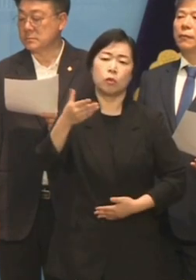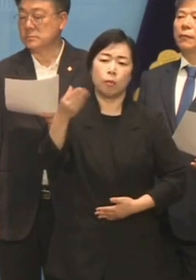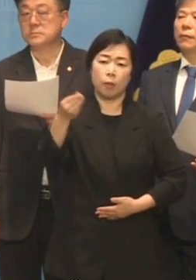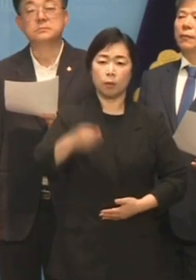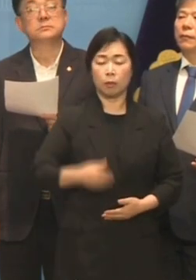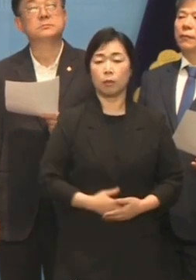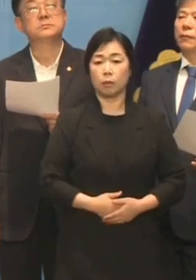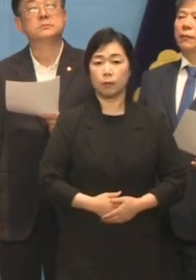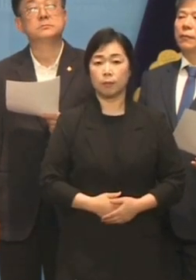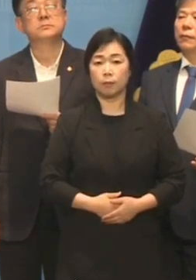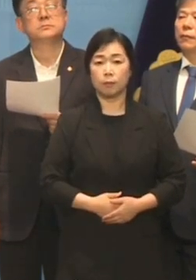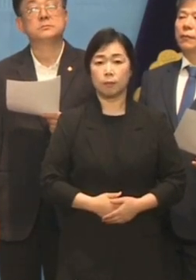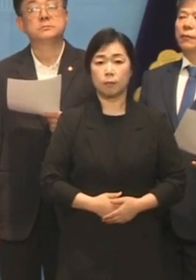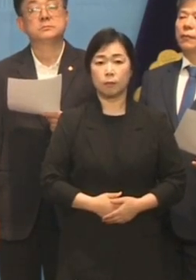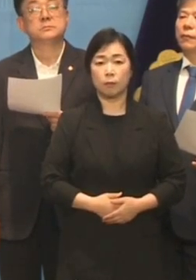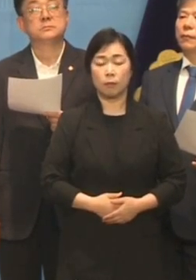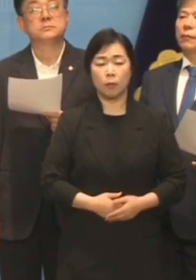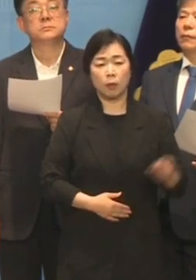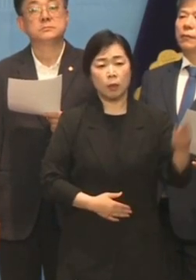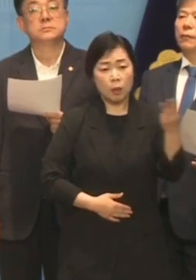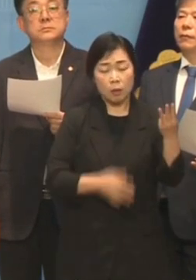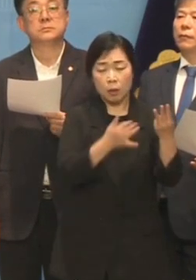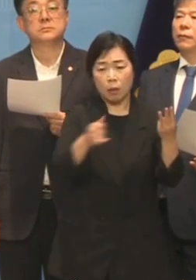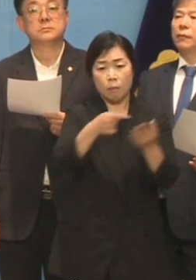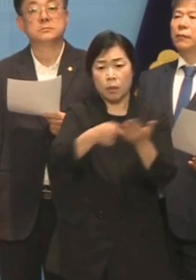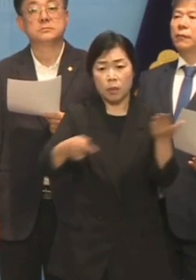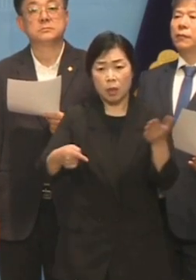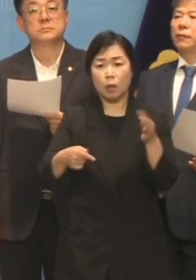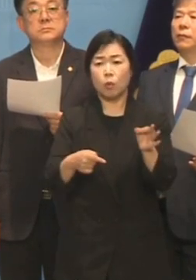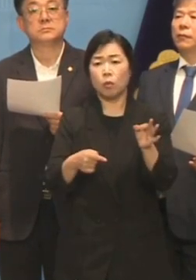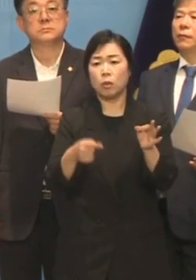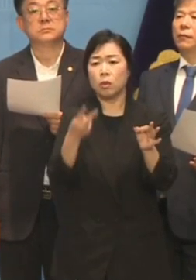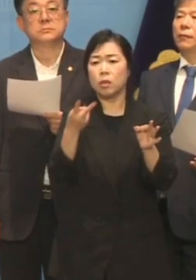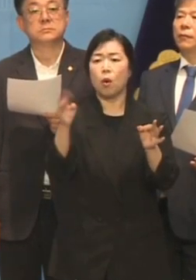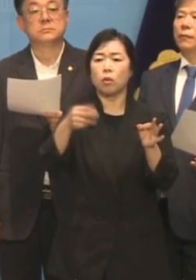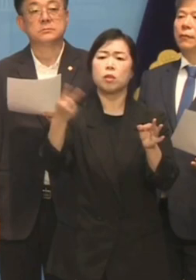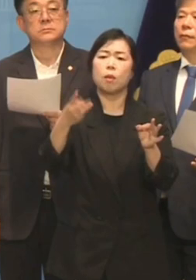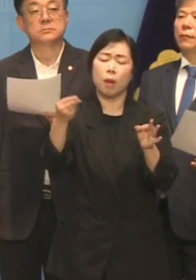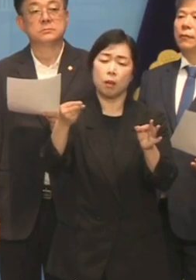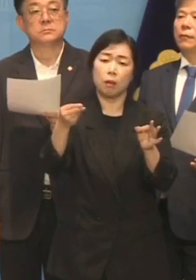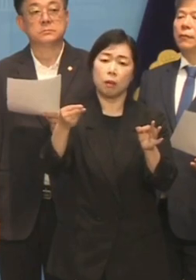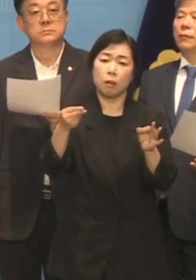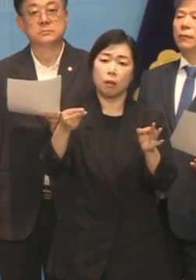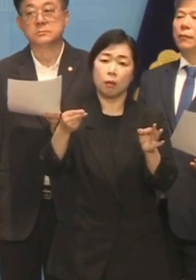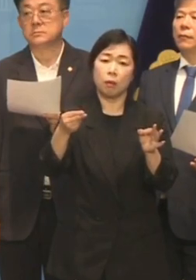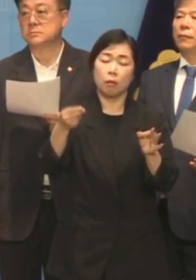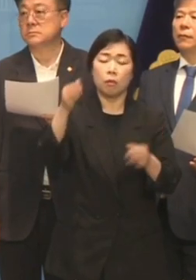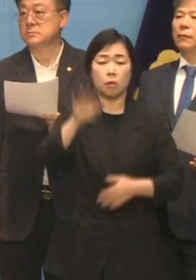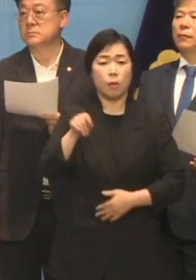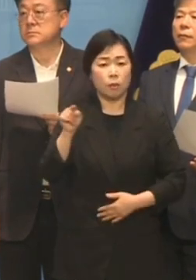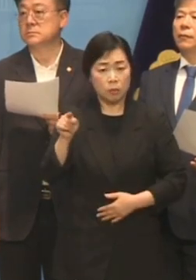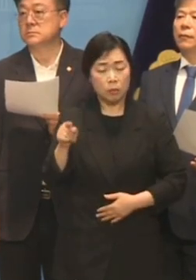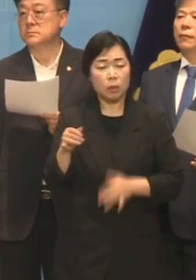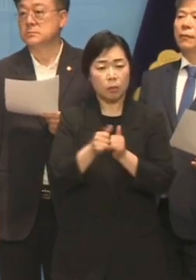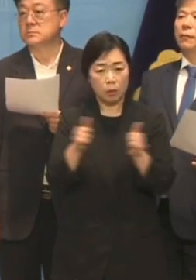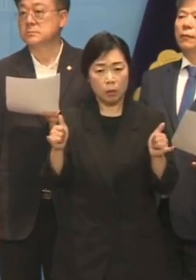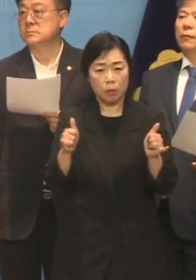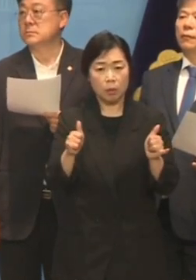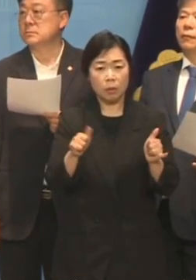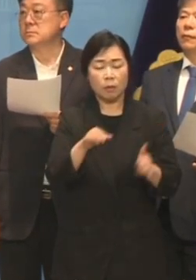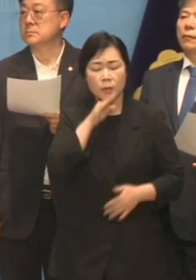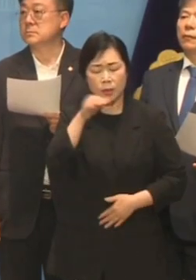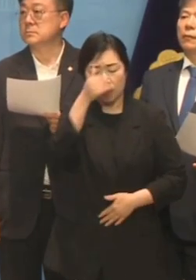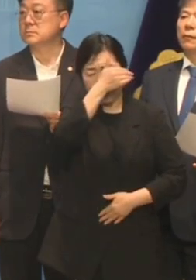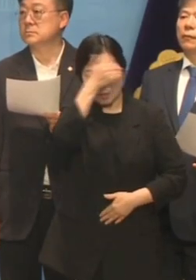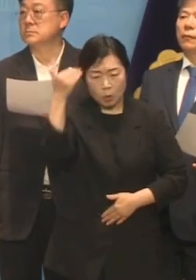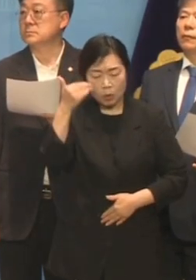원입니다. 세 분의 피해액이 고작 2억 2천만 원으로 볼 수 있지만 이들에게는